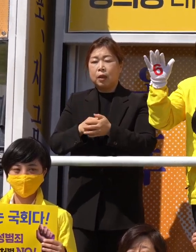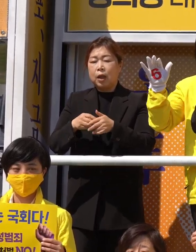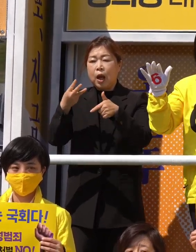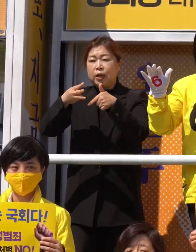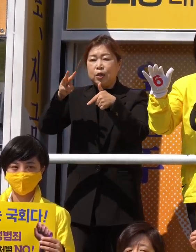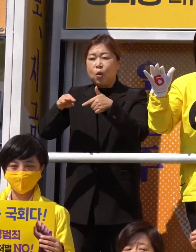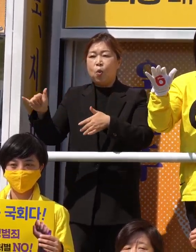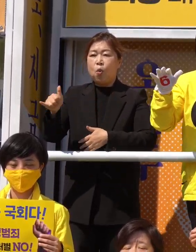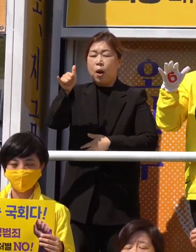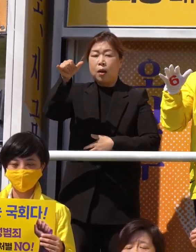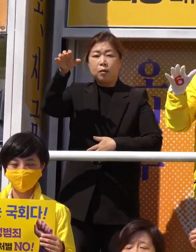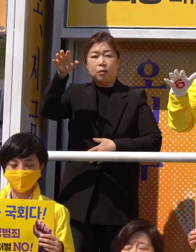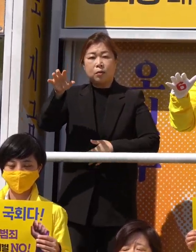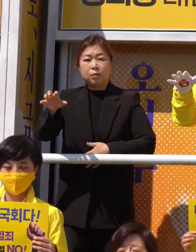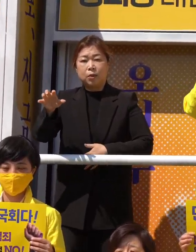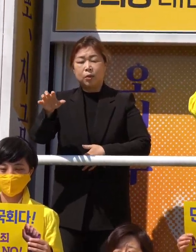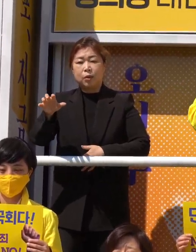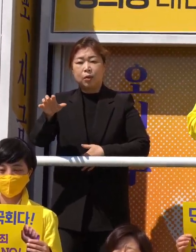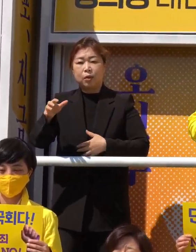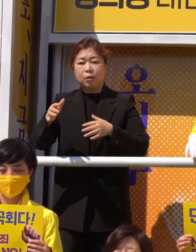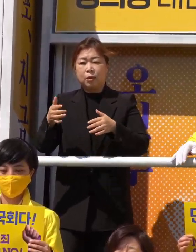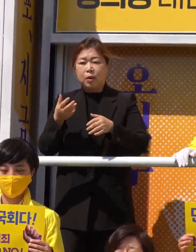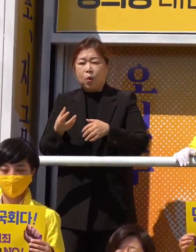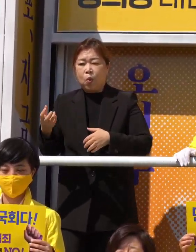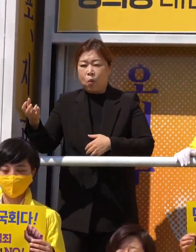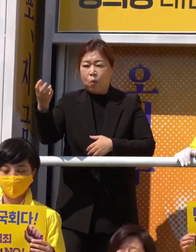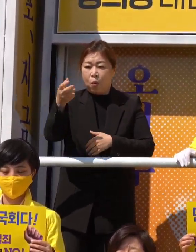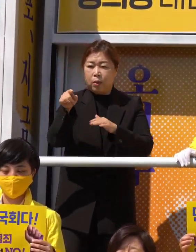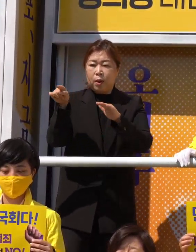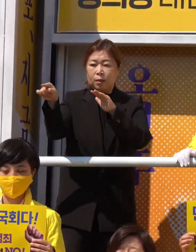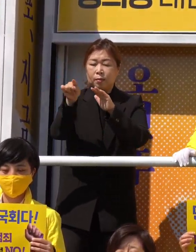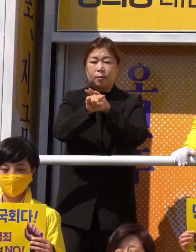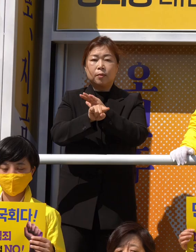인천공항을 비롯해서 민생위기 현장을 돌아봤습니다.